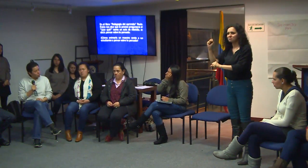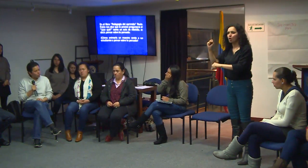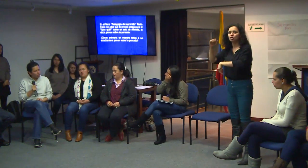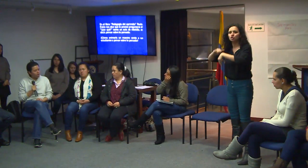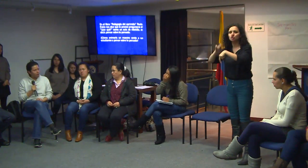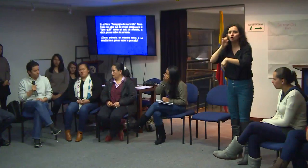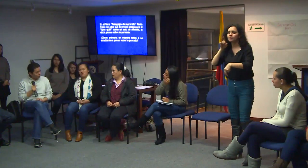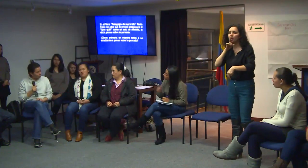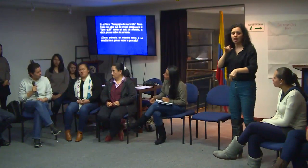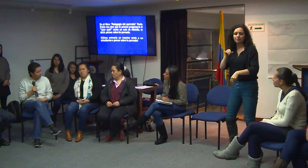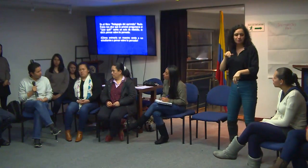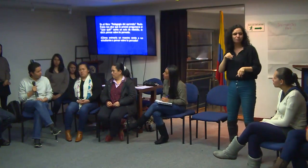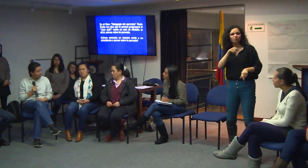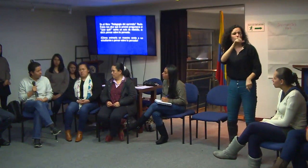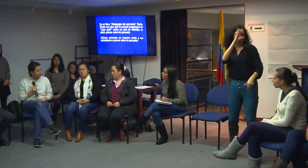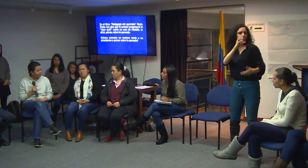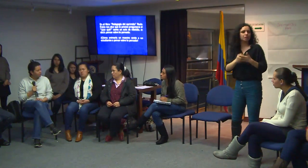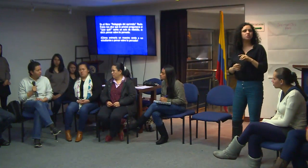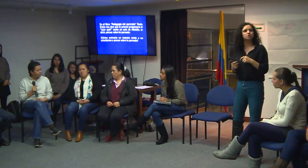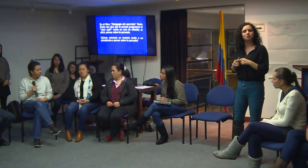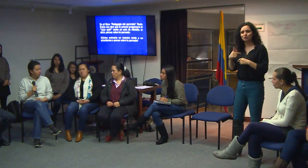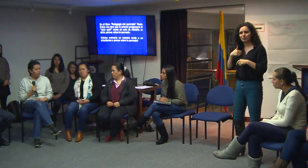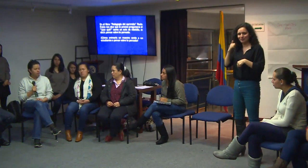opina? ¿Y usted qué cree? ¿Pero eso es lo que tengo que hacer?